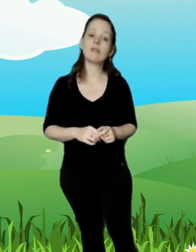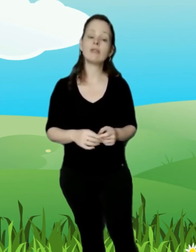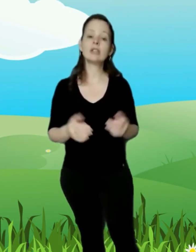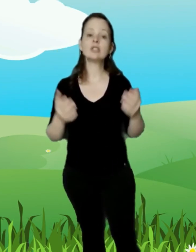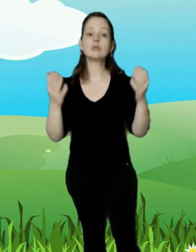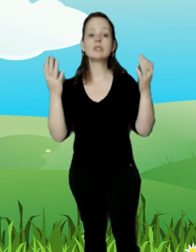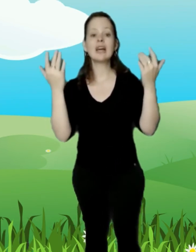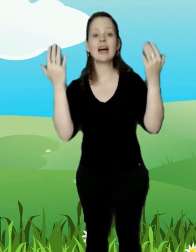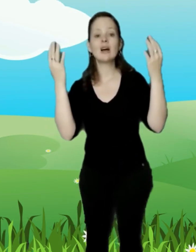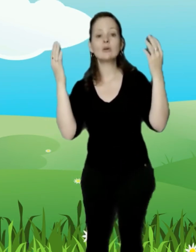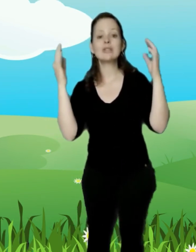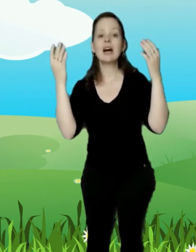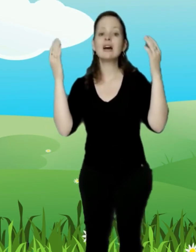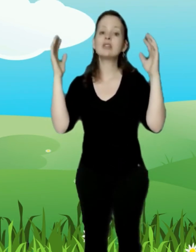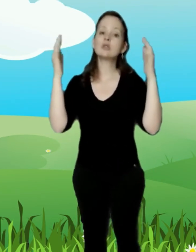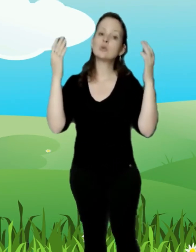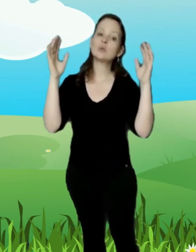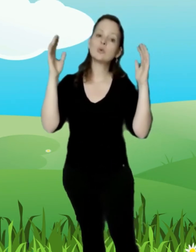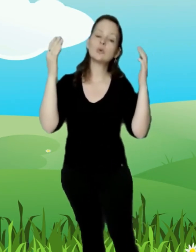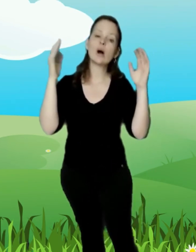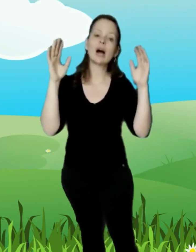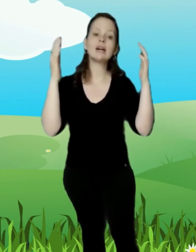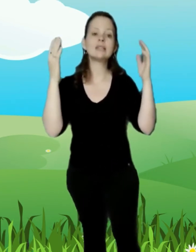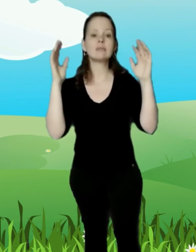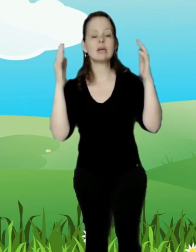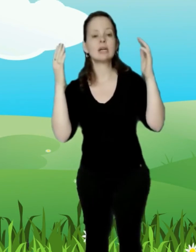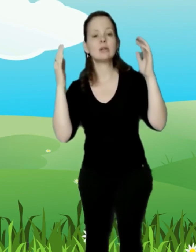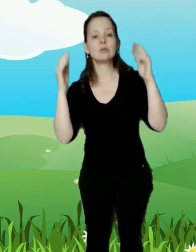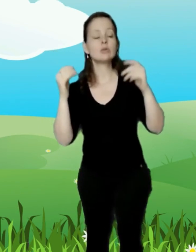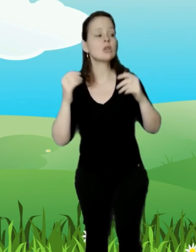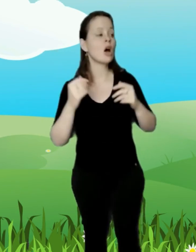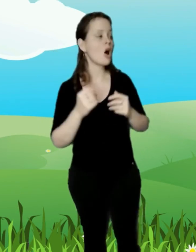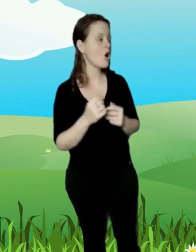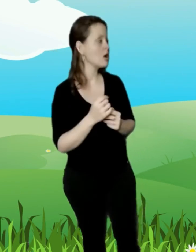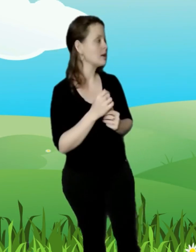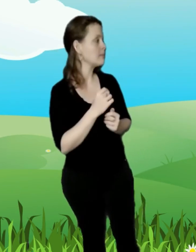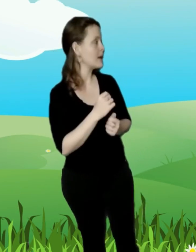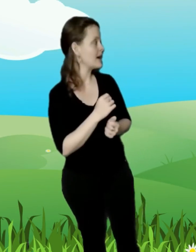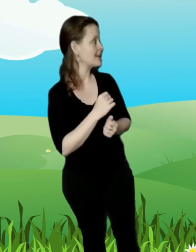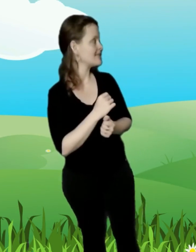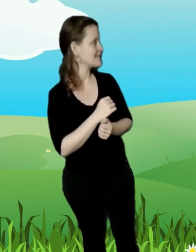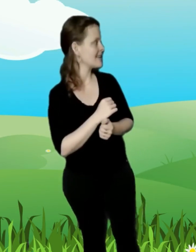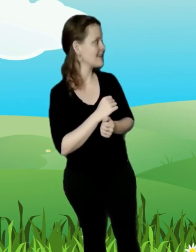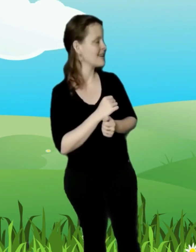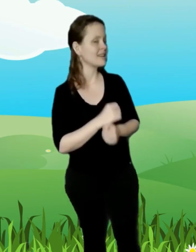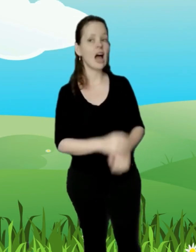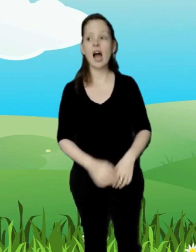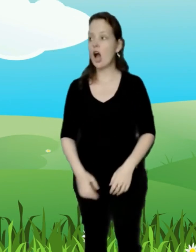Olhe